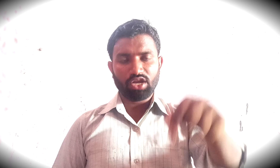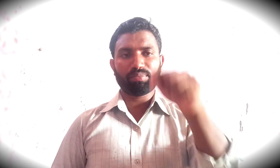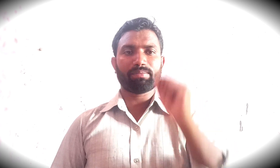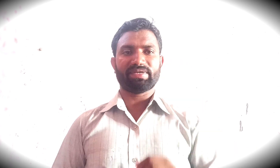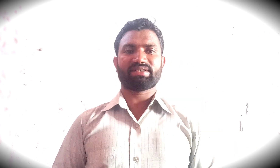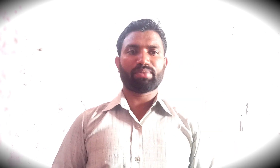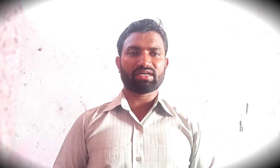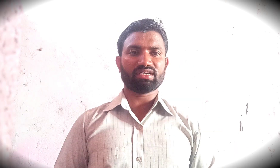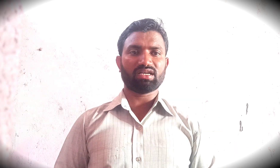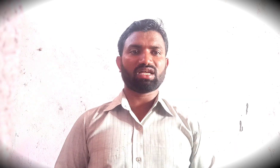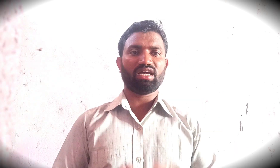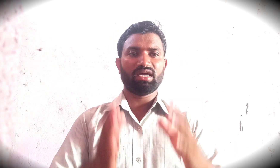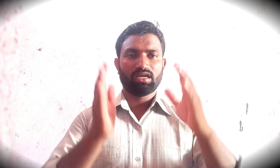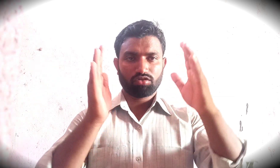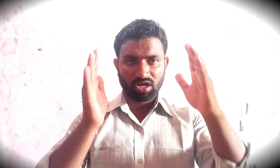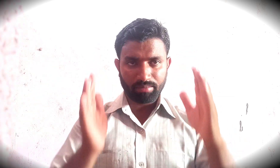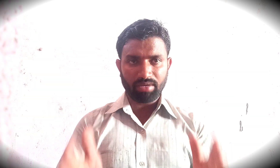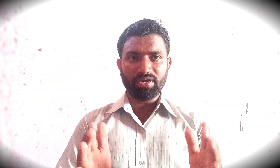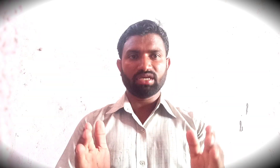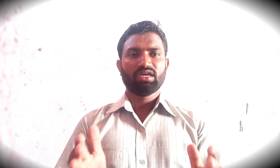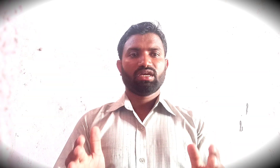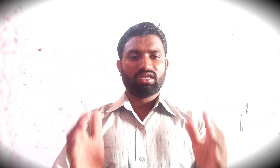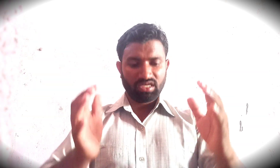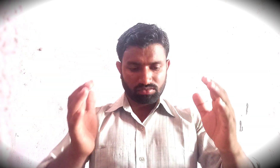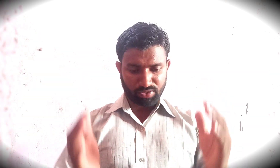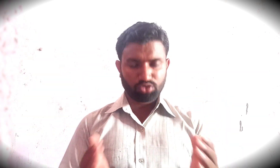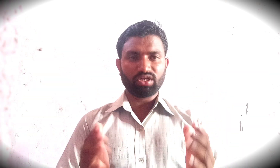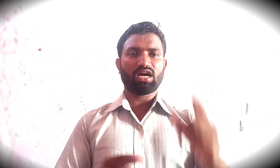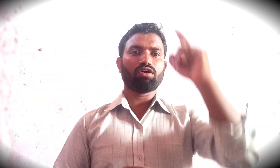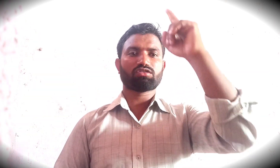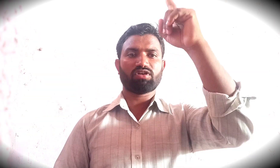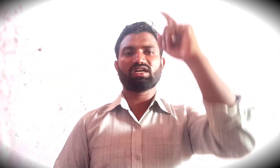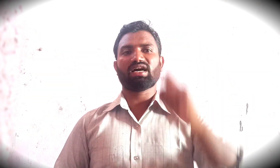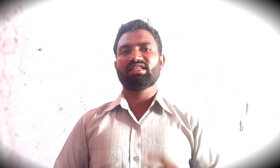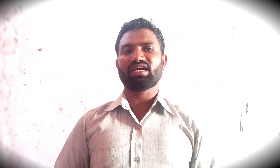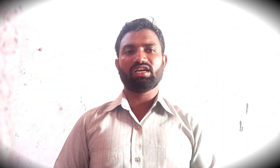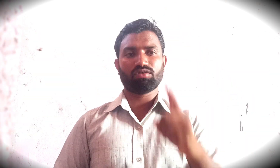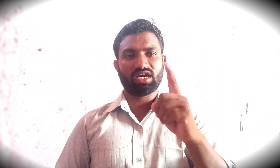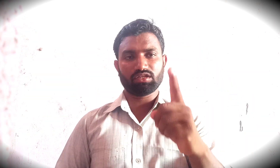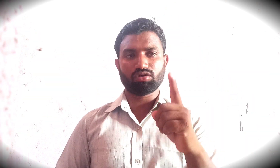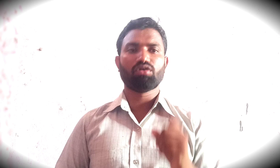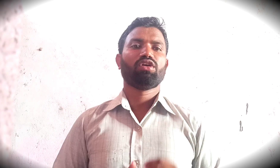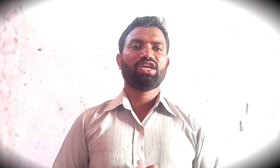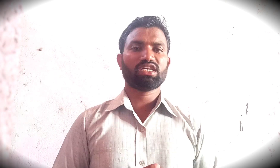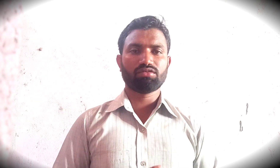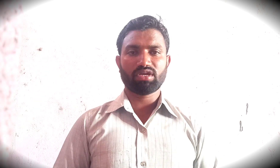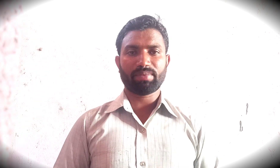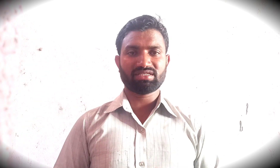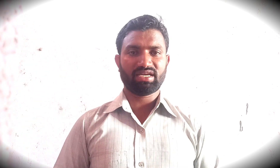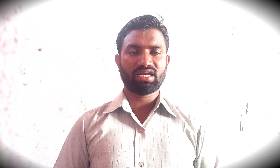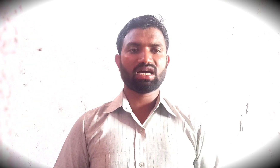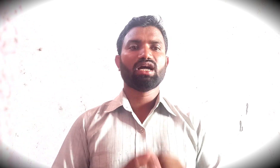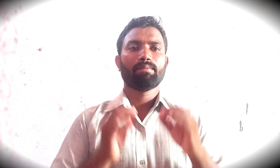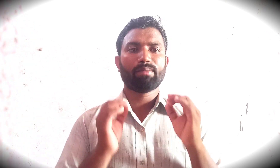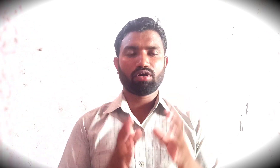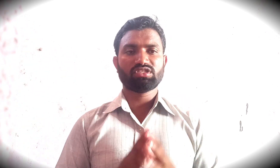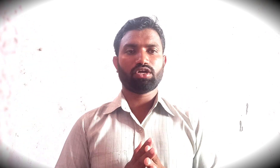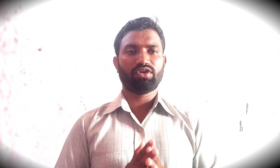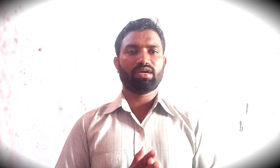ऊपर प्रकट करता है, तो हमें भी ये पृथ्वी का और स्वर्ग का अधिकारी होना है, तो यीशु के पास रहना बहुत जरूरी है।